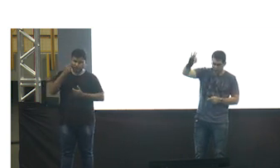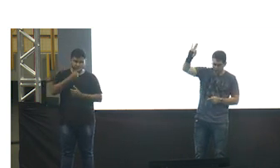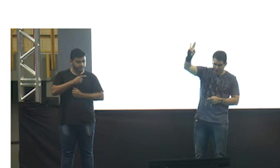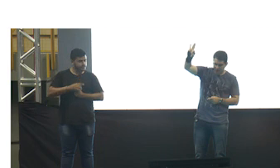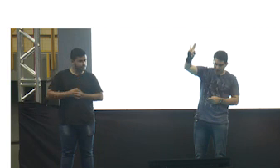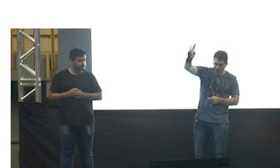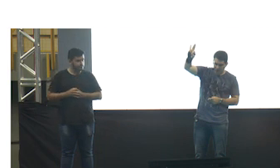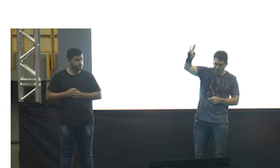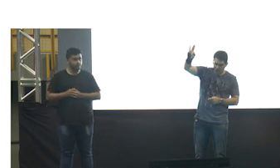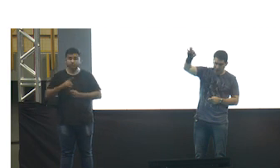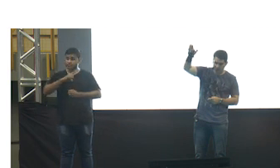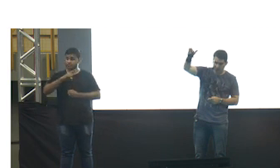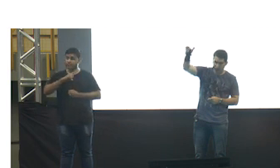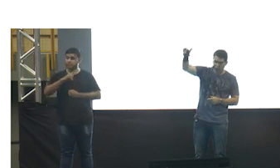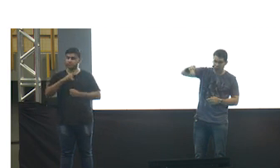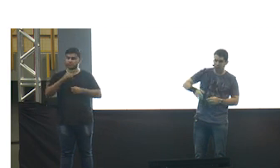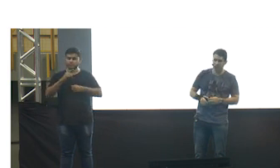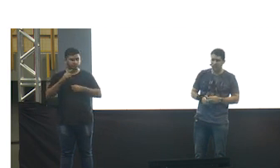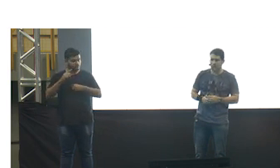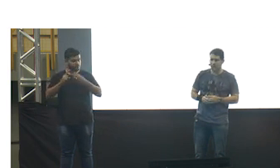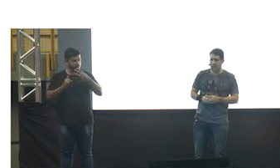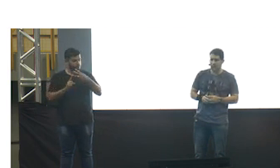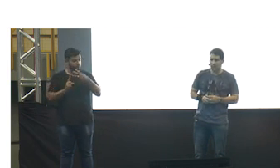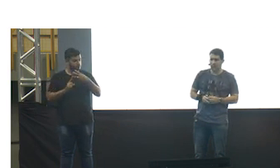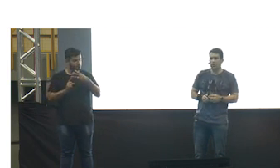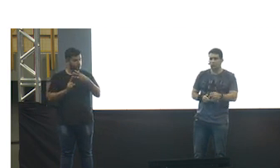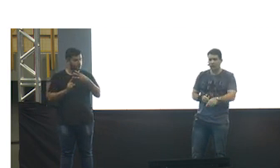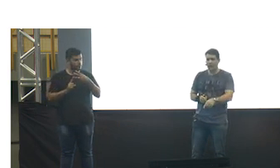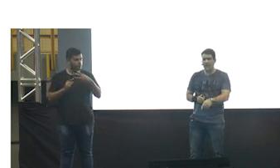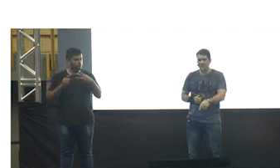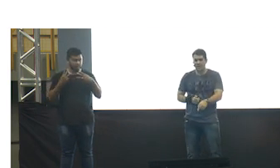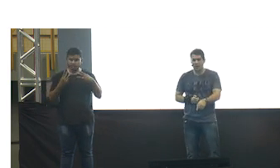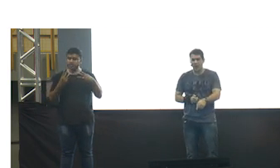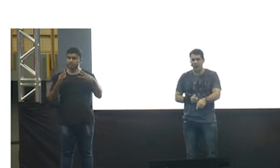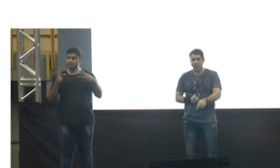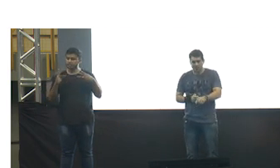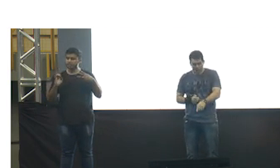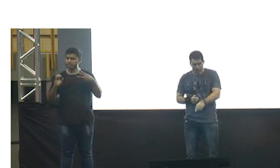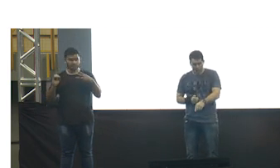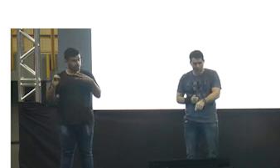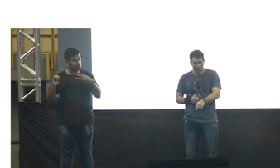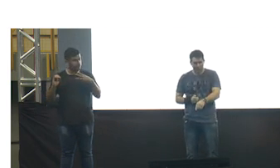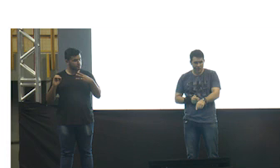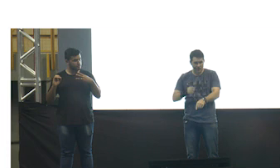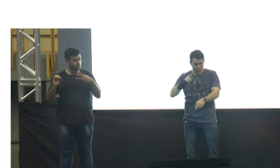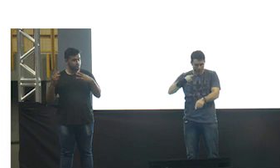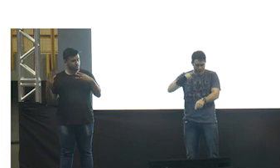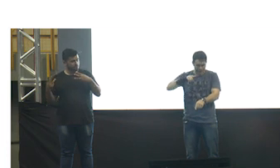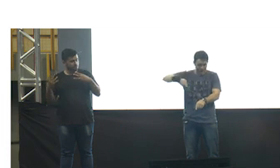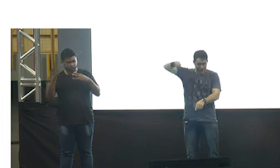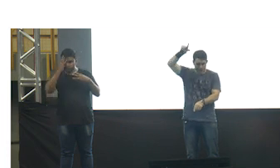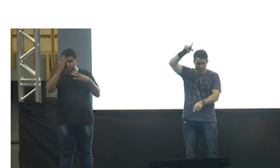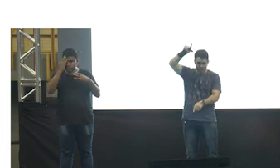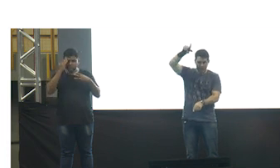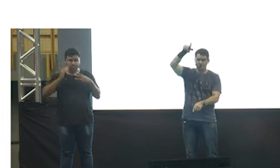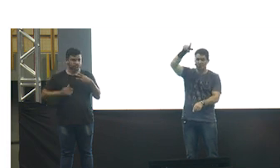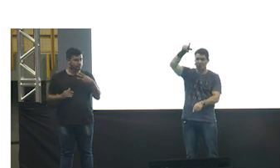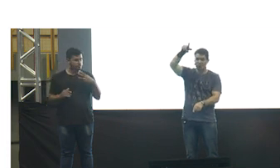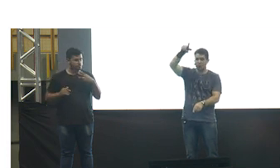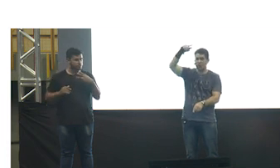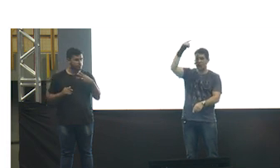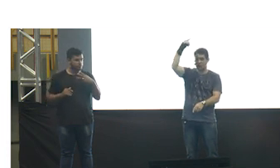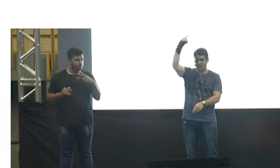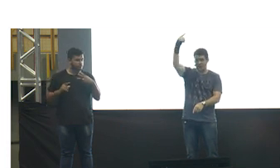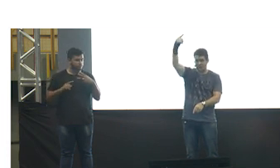Tu não tem 3 moléculas de Fe2O3? Então, tu vai ter que cancelar. Para conseguir cancelar, tu precisa de 3 moléculas